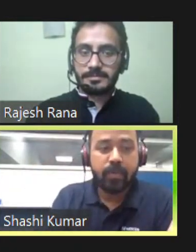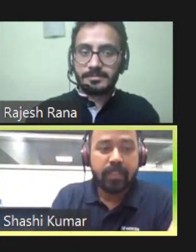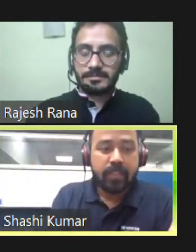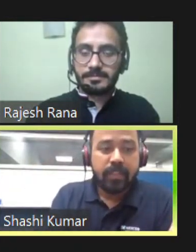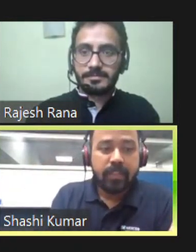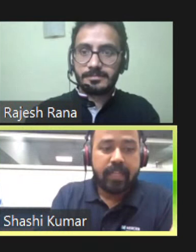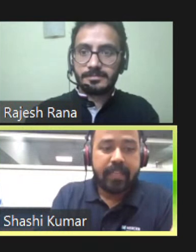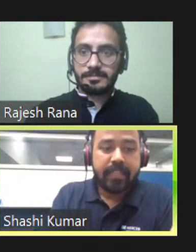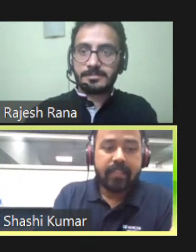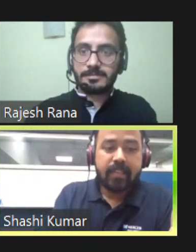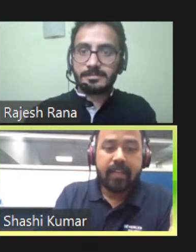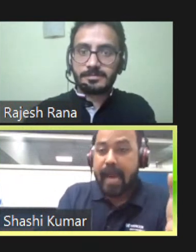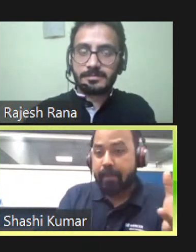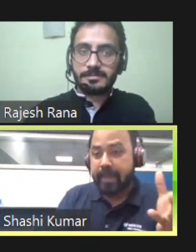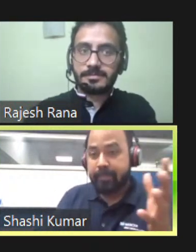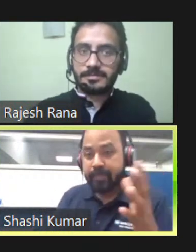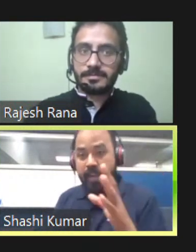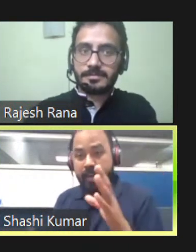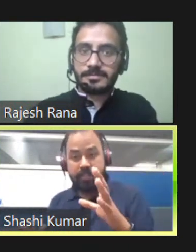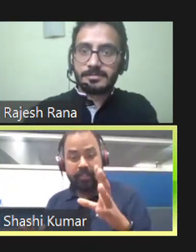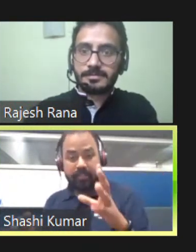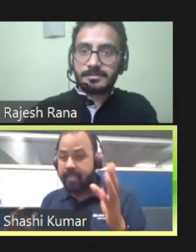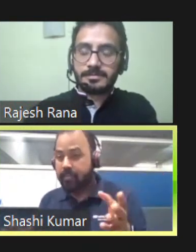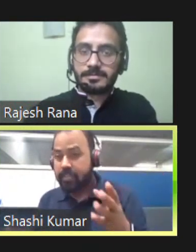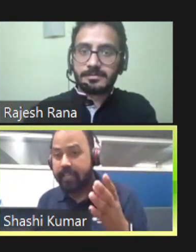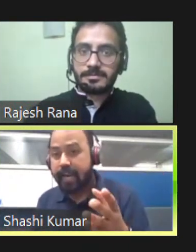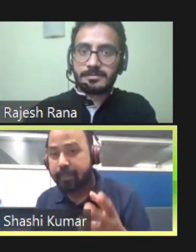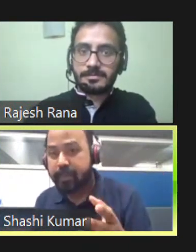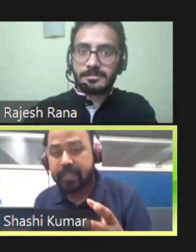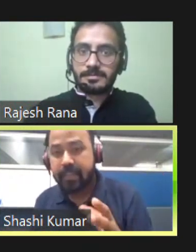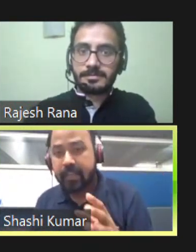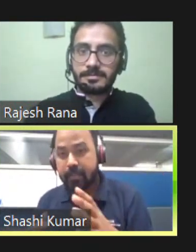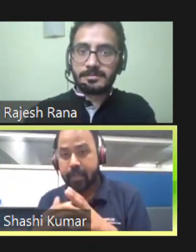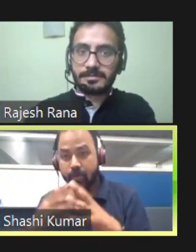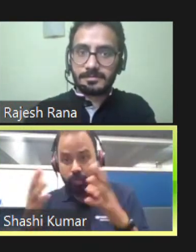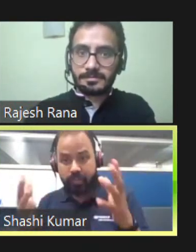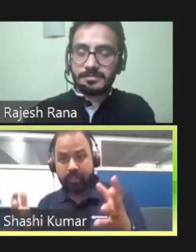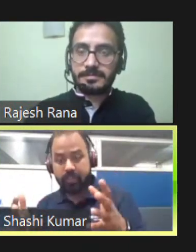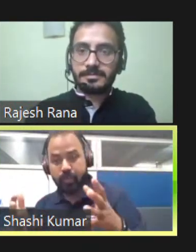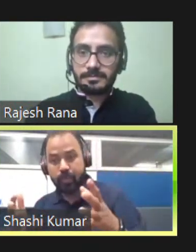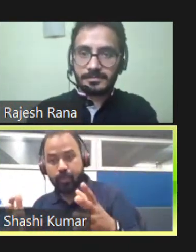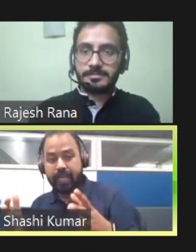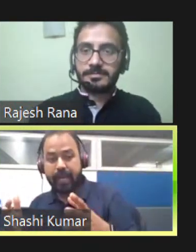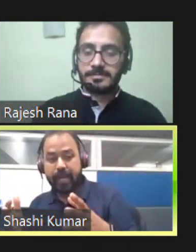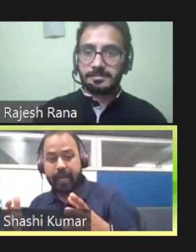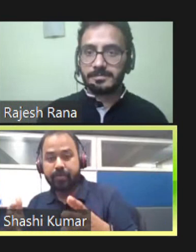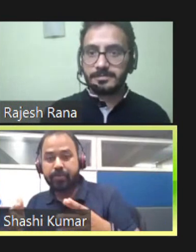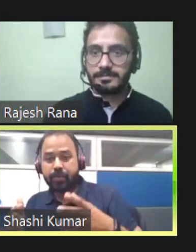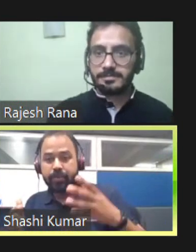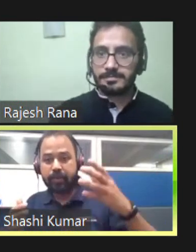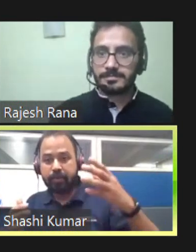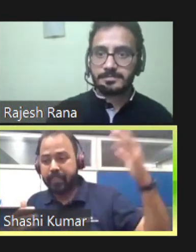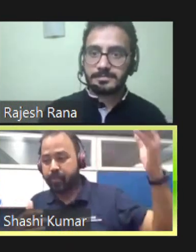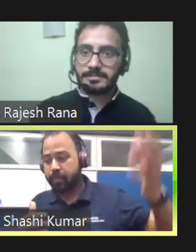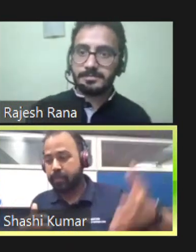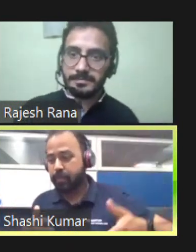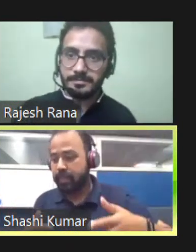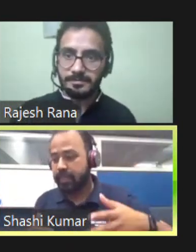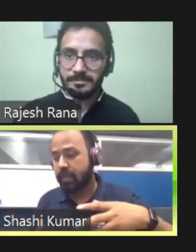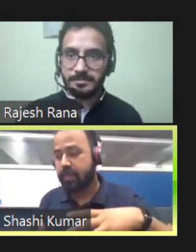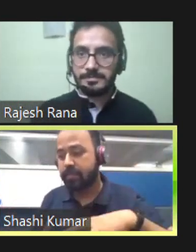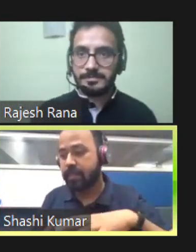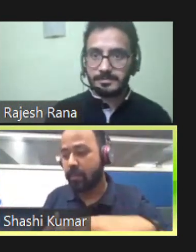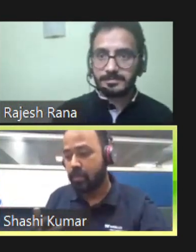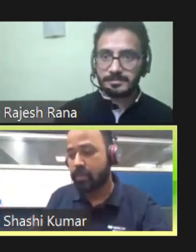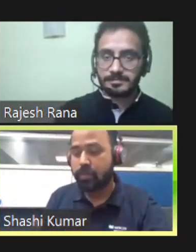आपको, राइट। इसी तरह ऐप है, अच्छा साइन लैंग्वेज की एप्स भी हैं, आप डाउनलोड कर सकते हो, कुछ ऐप्स जो प्ले स्टोर में होंगे